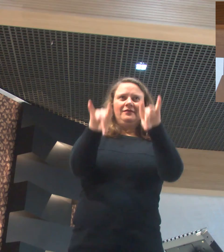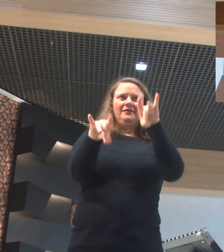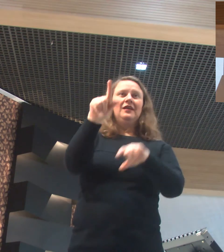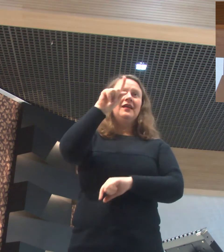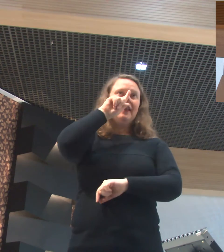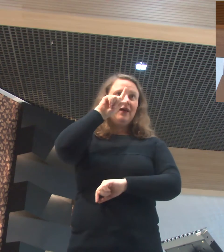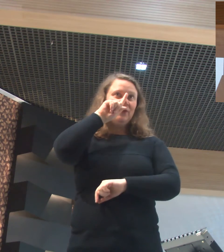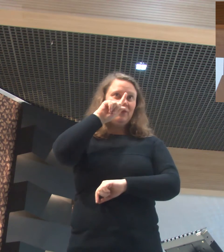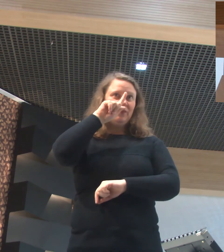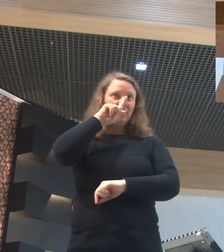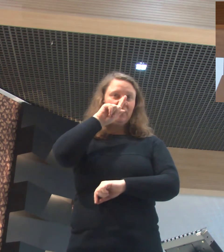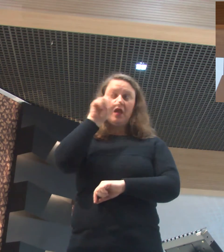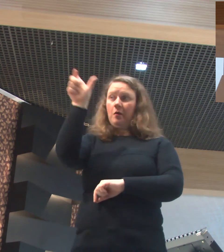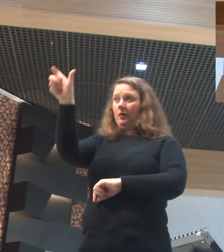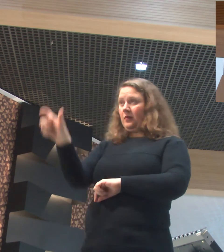interpretava